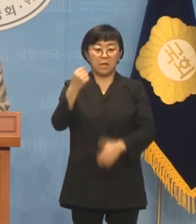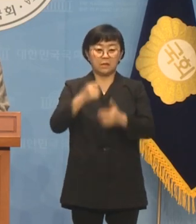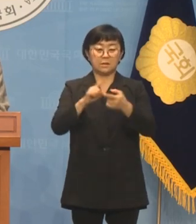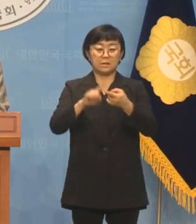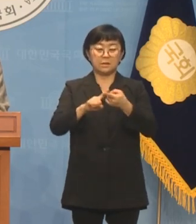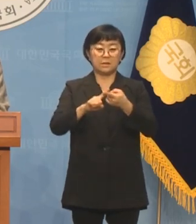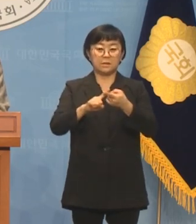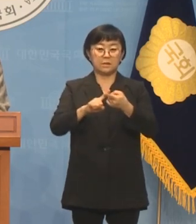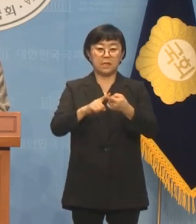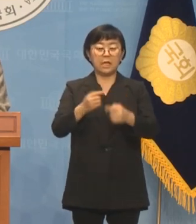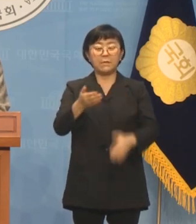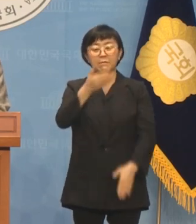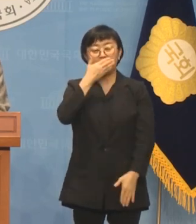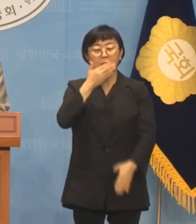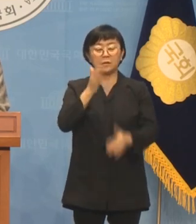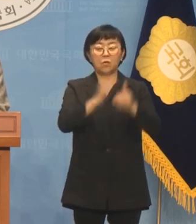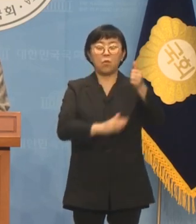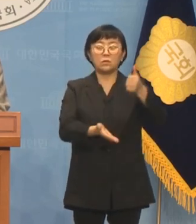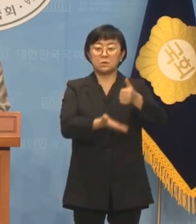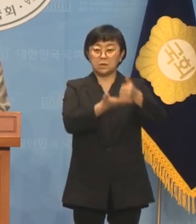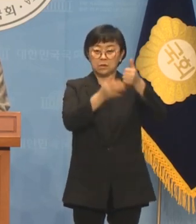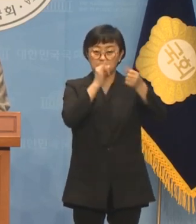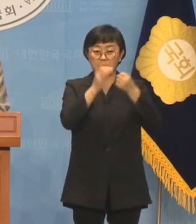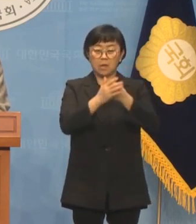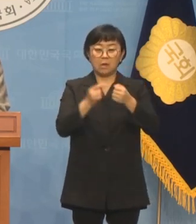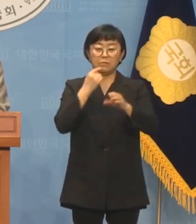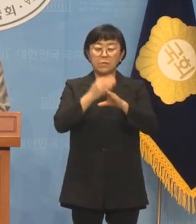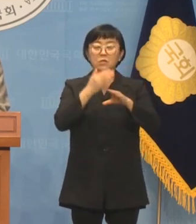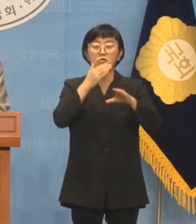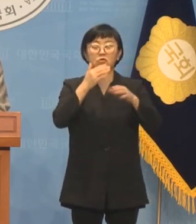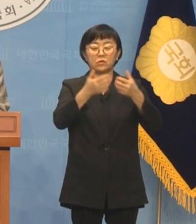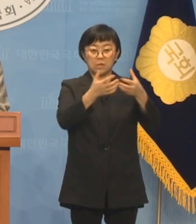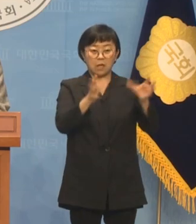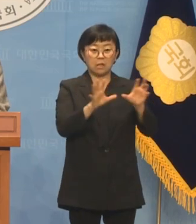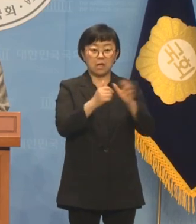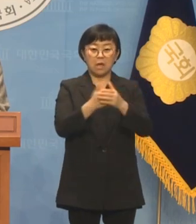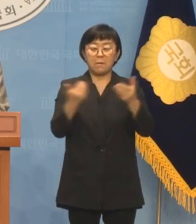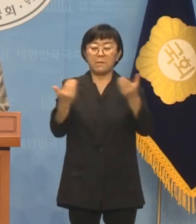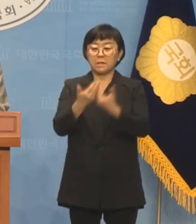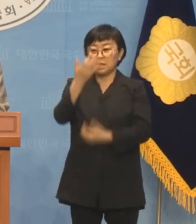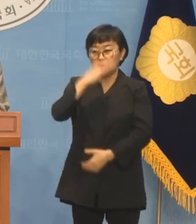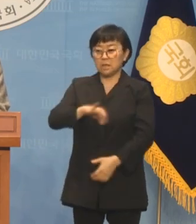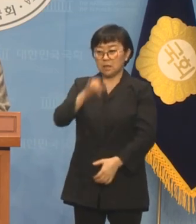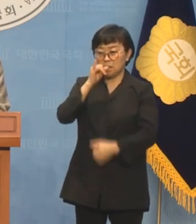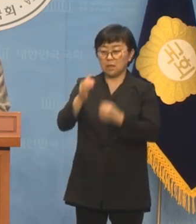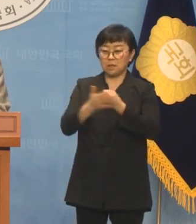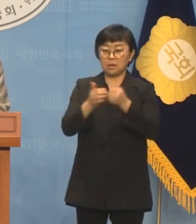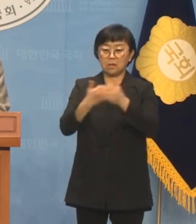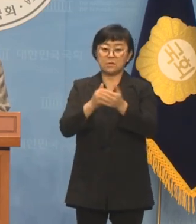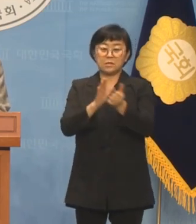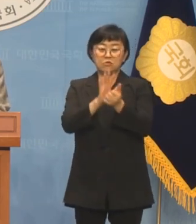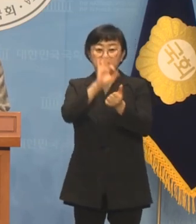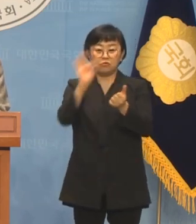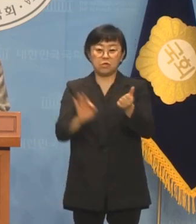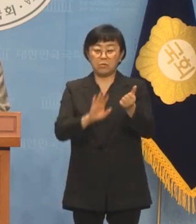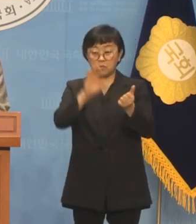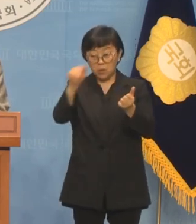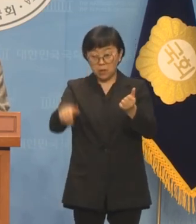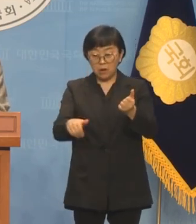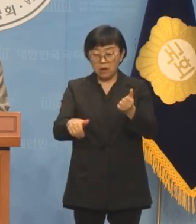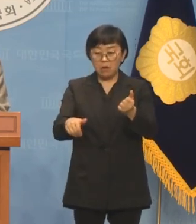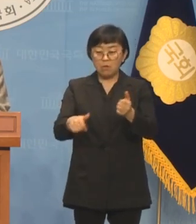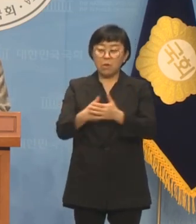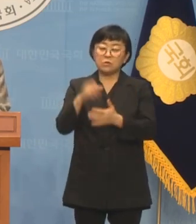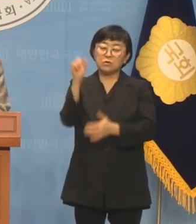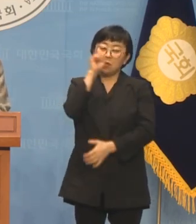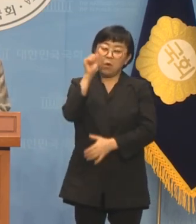연명치료하는 입틀막 공천을 이어가며 민주당의 반사이익에 기대 지지율이 조금 올랐다고